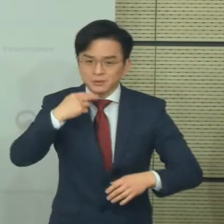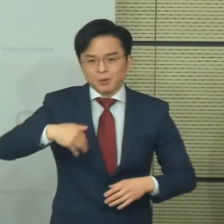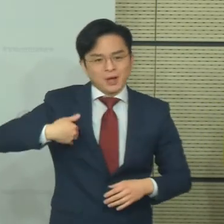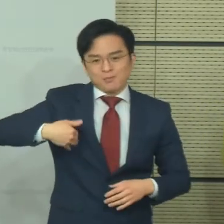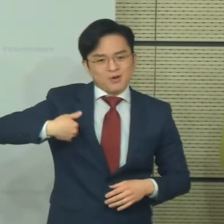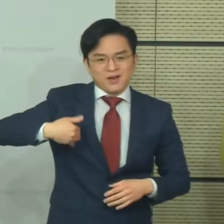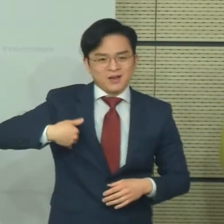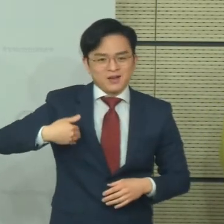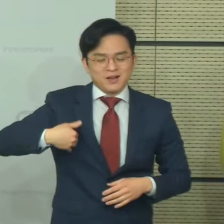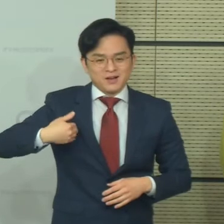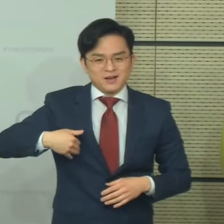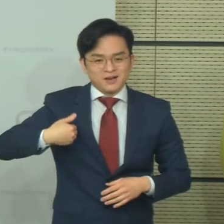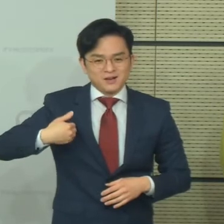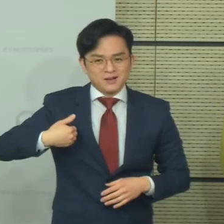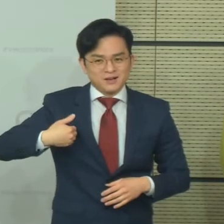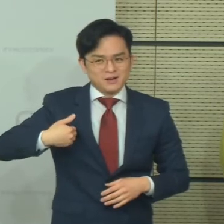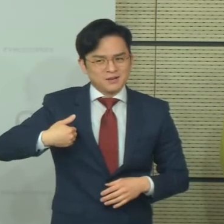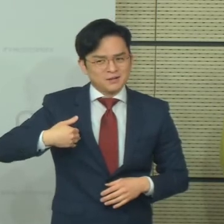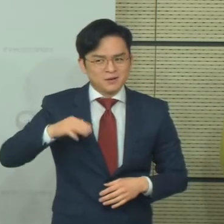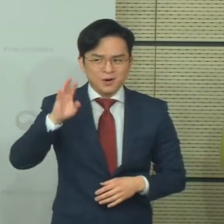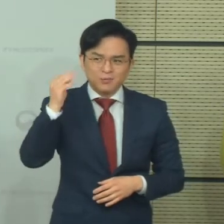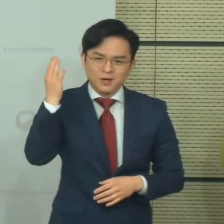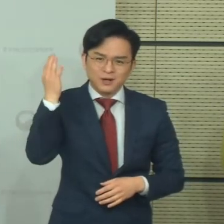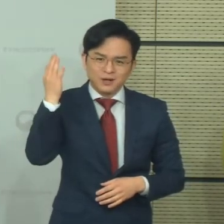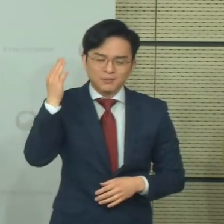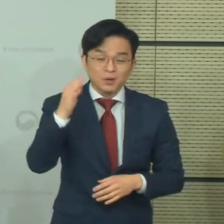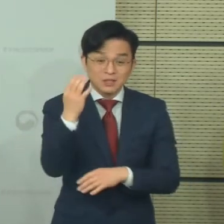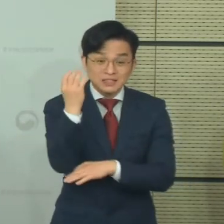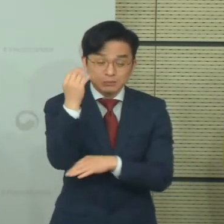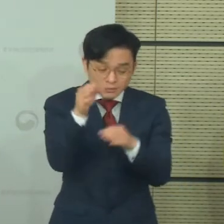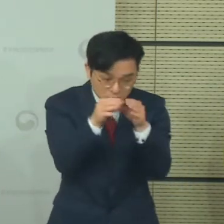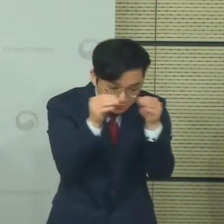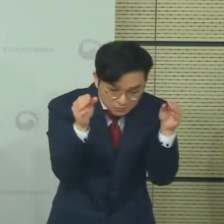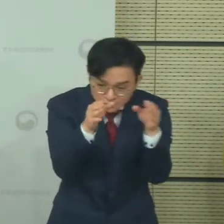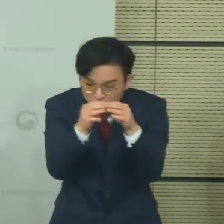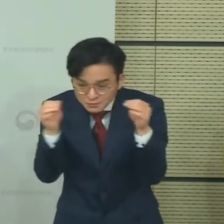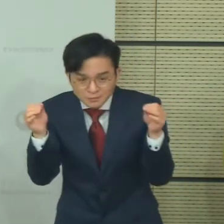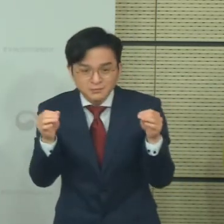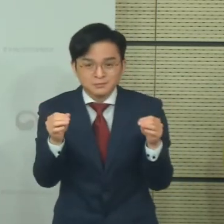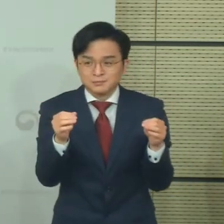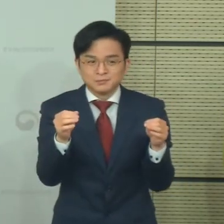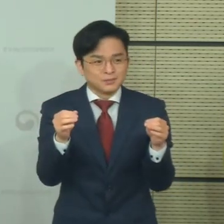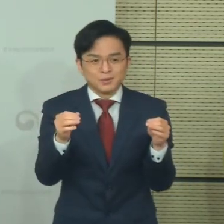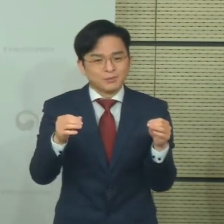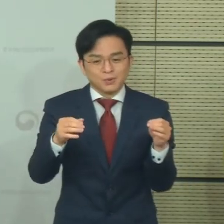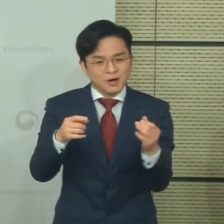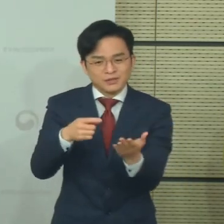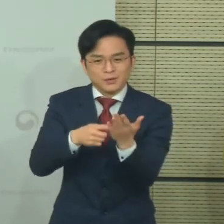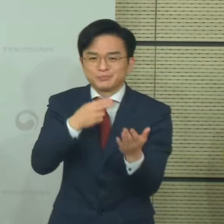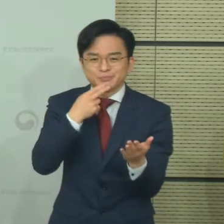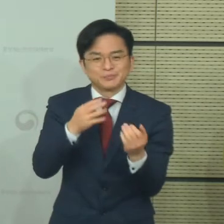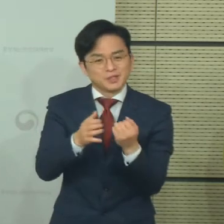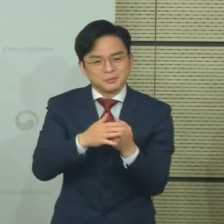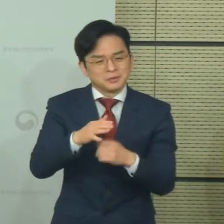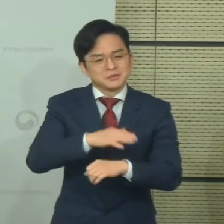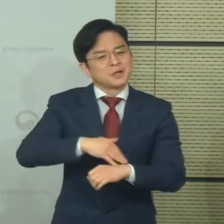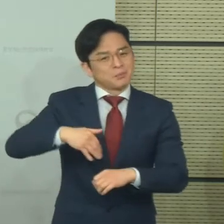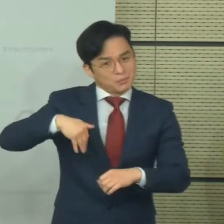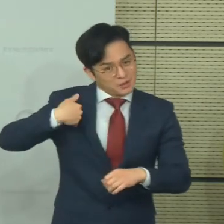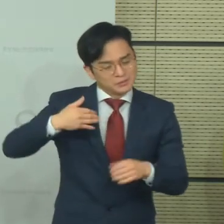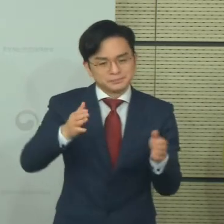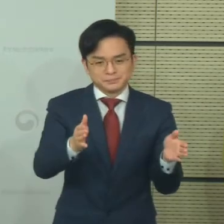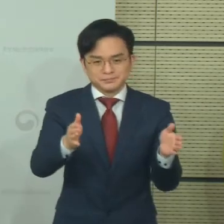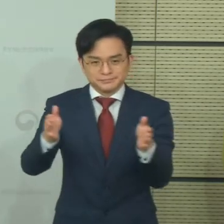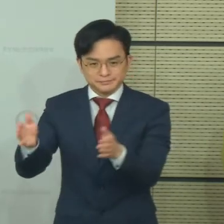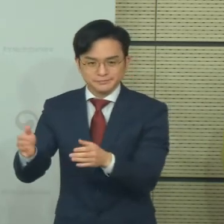아마 외국에서 됐다라고 하는 걸 뉴스 같은 걸로는 보지 못했고 그걸 정보가 확인할 방법은 좀 없다고 말씀드리겠습니다. 그리고 아까